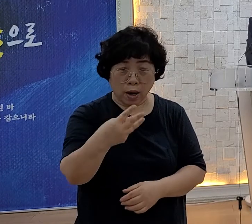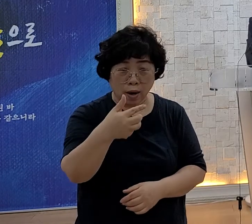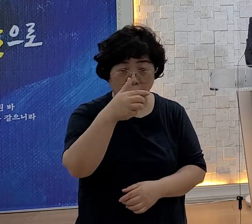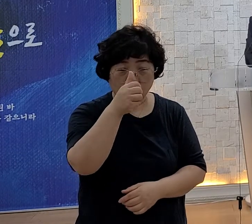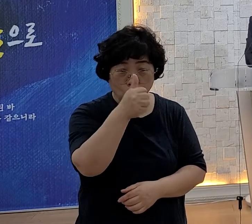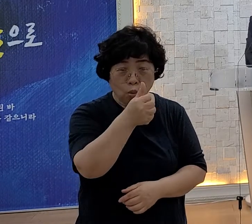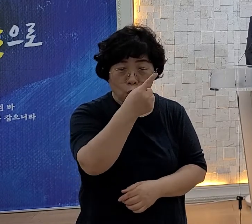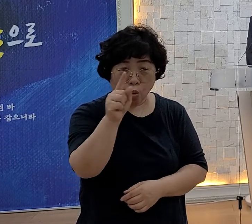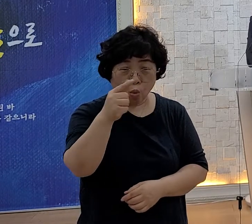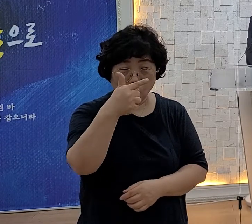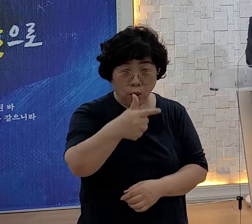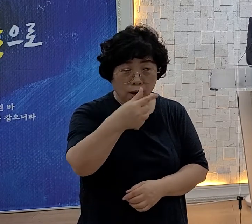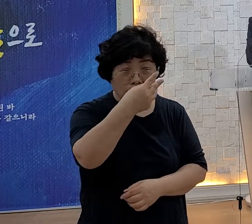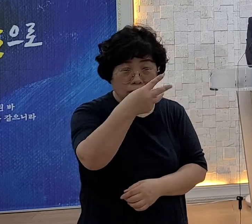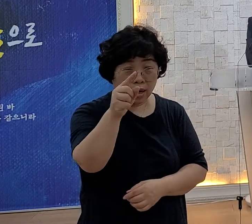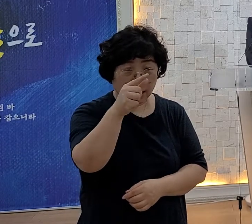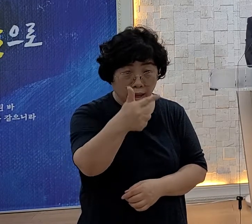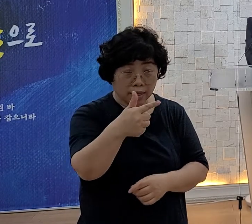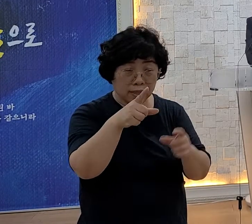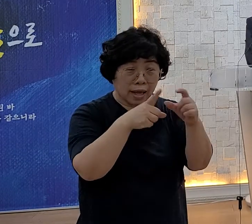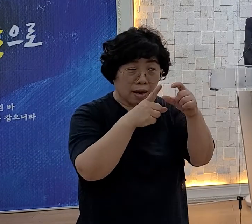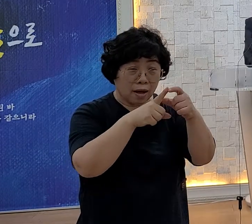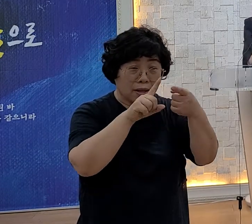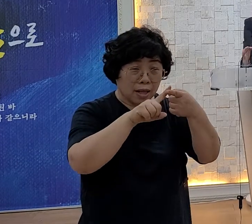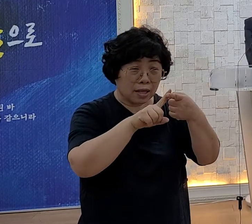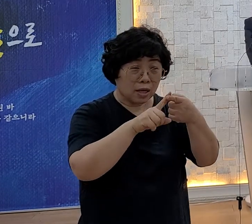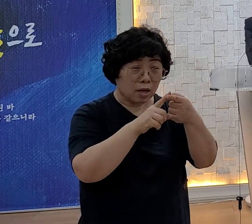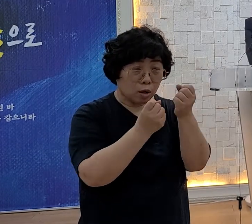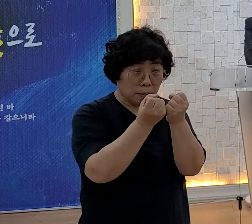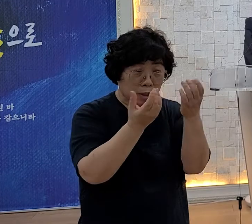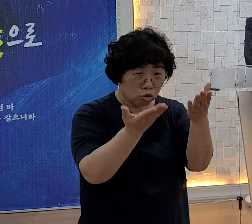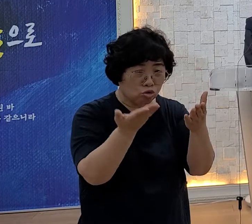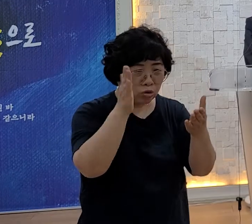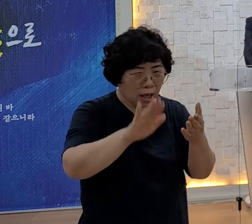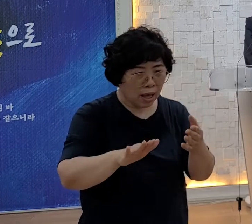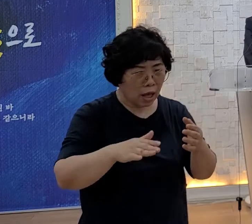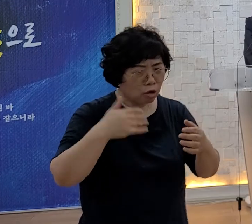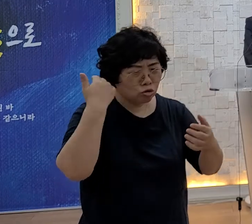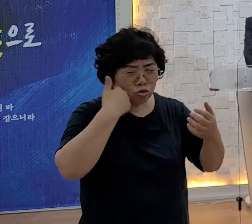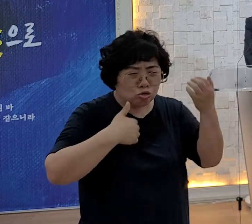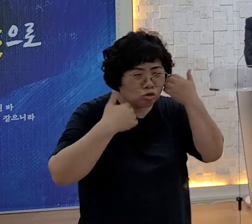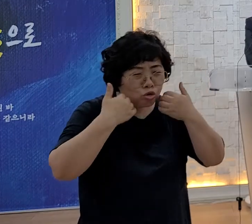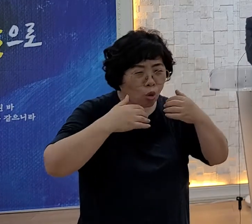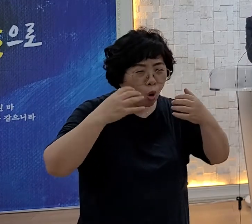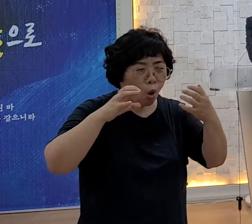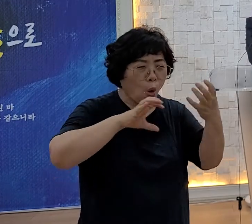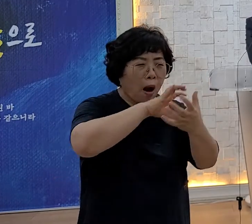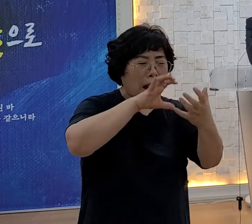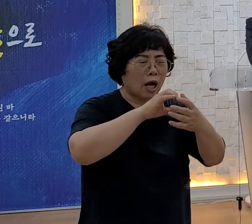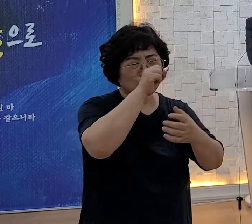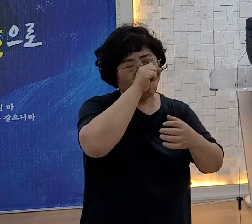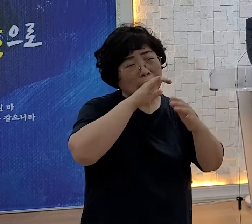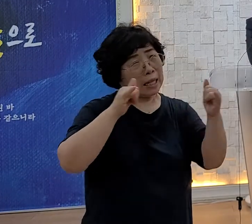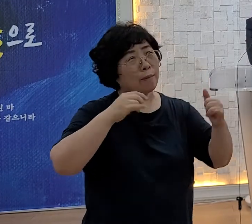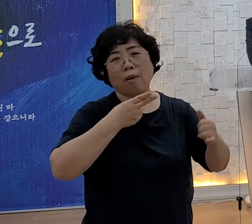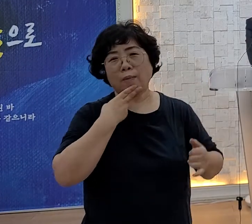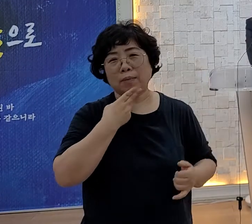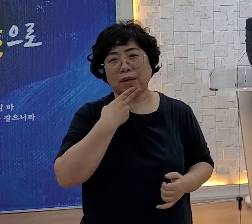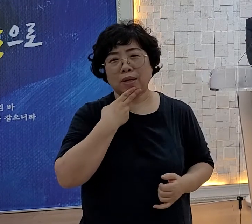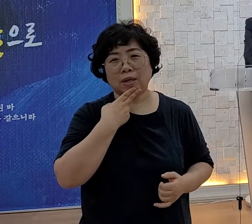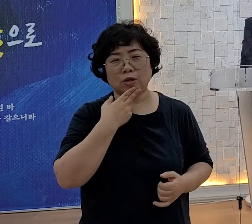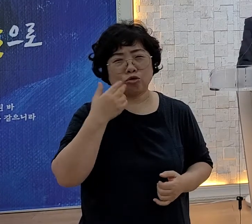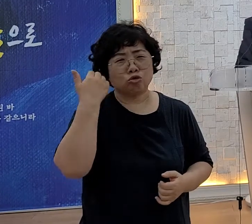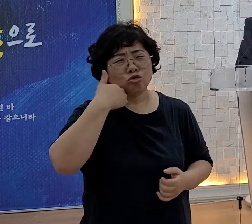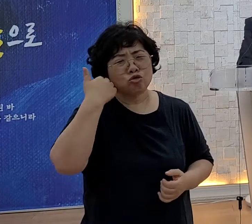드리는데 이 환난을 좋아하는 사람이 아무도 없다. 그죠? 이 환난을